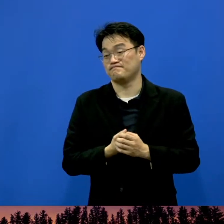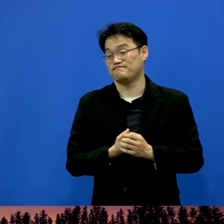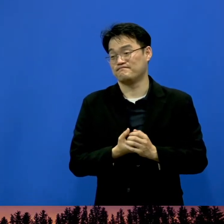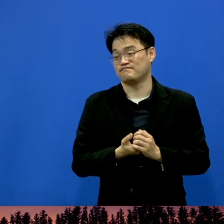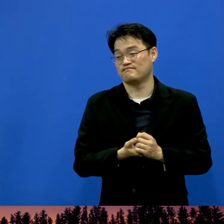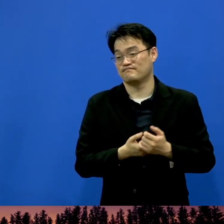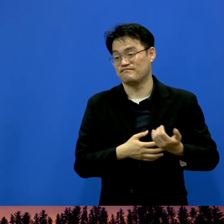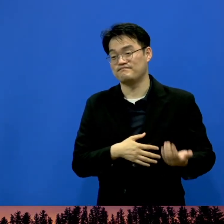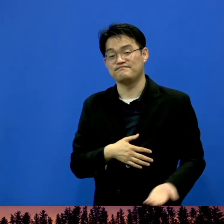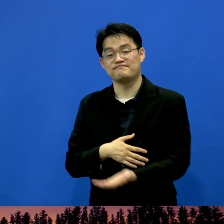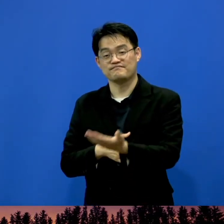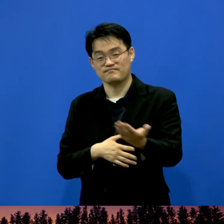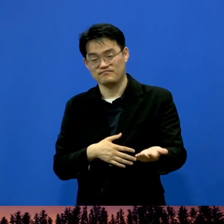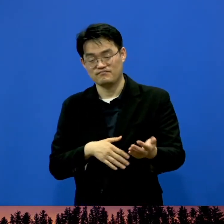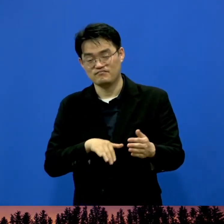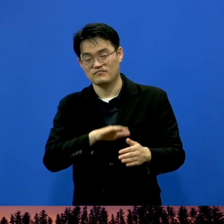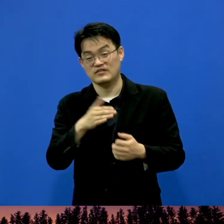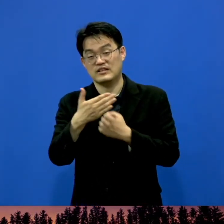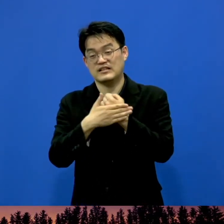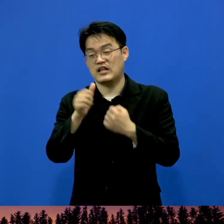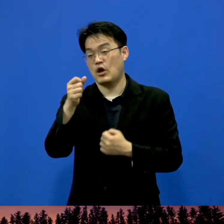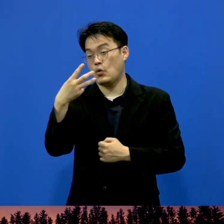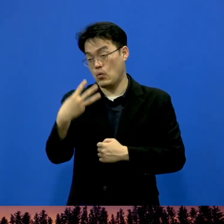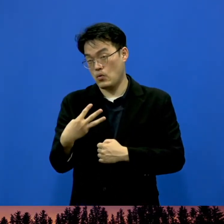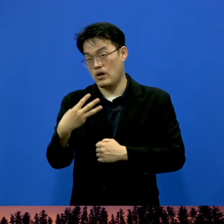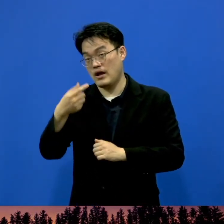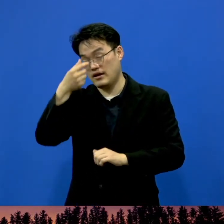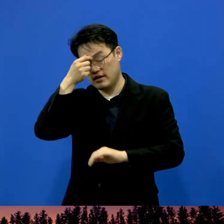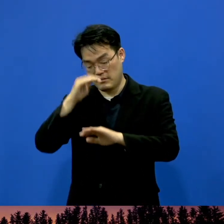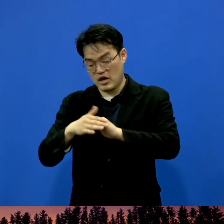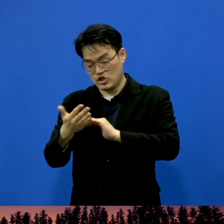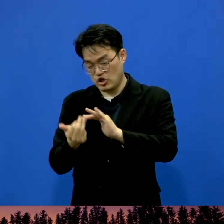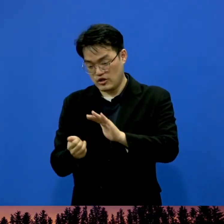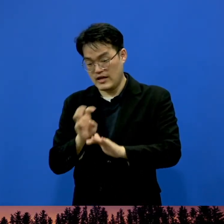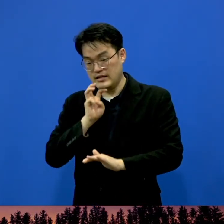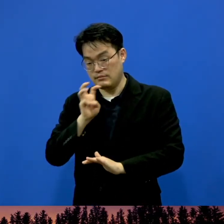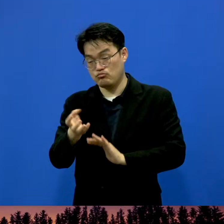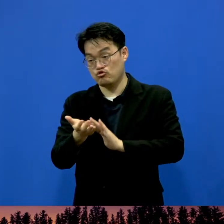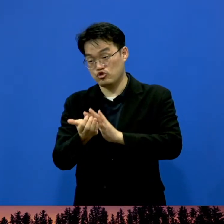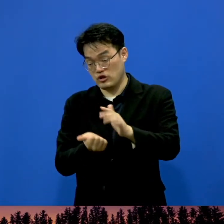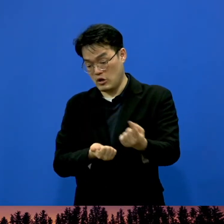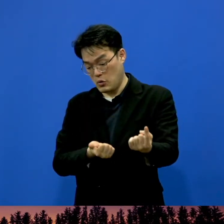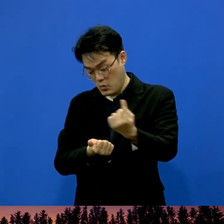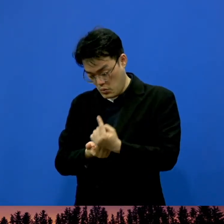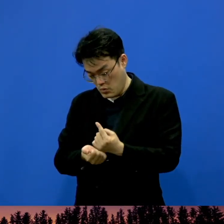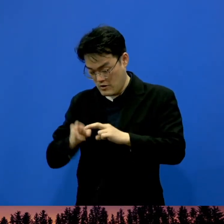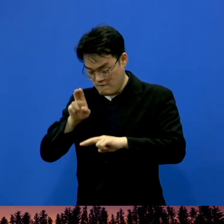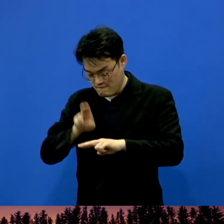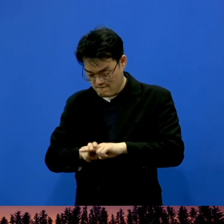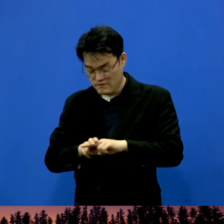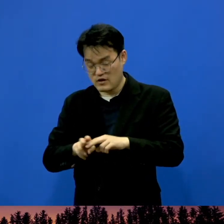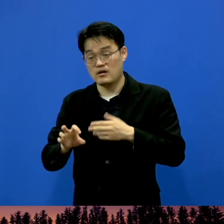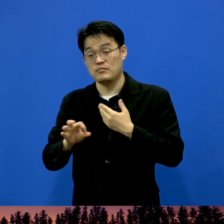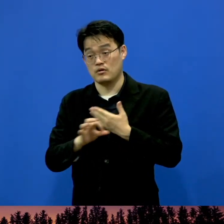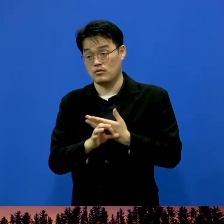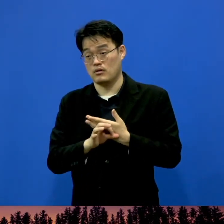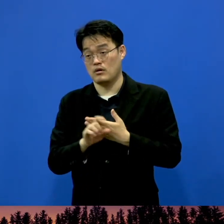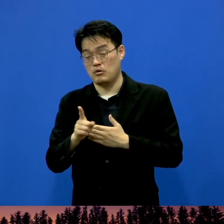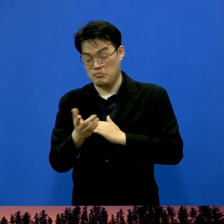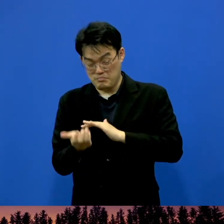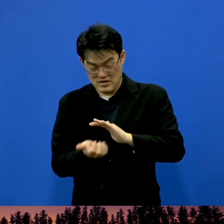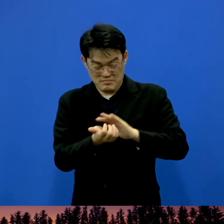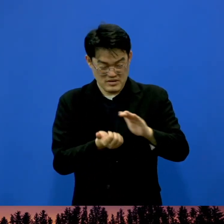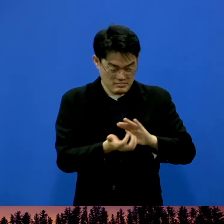예, 여러분 우리 교회 본당에 한 30분 예배 전 30분에 들어오려고 하면요, 이건 어마어마한 시간의 대가를 지불해야 돼요. 근데 그게